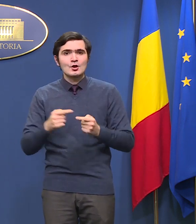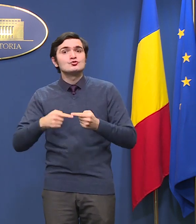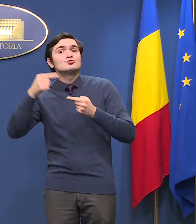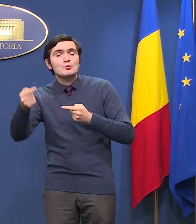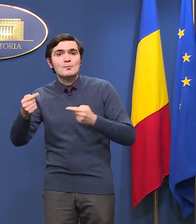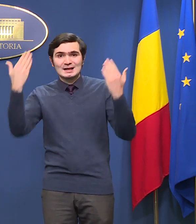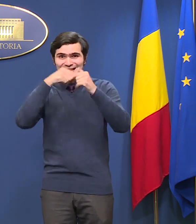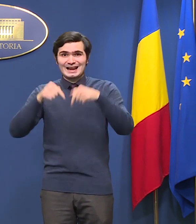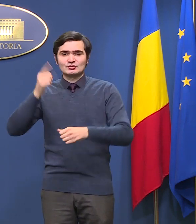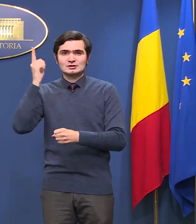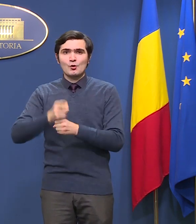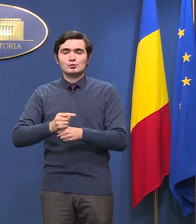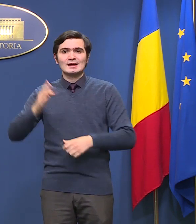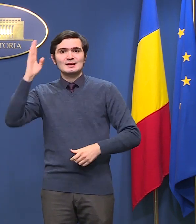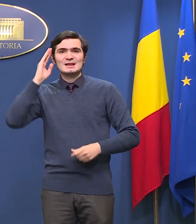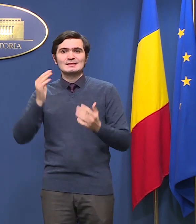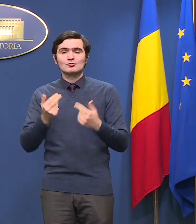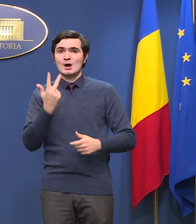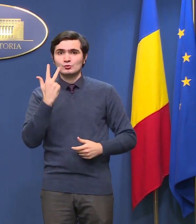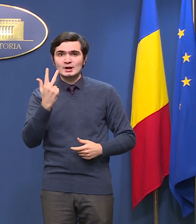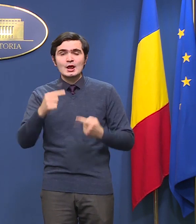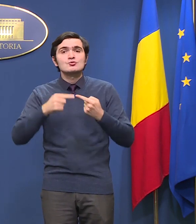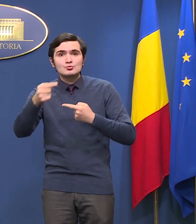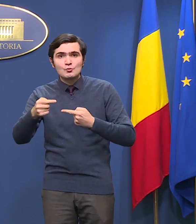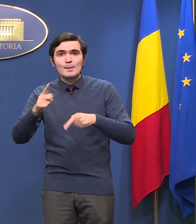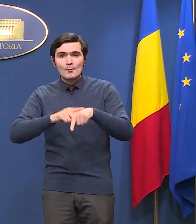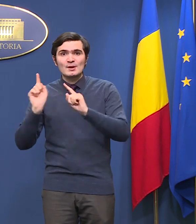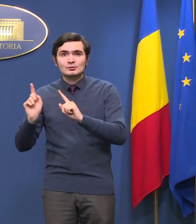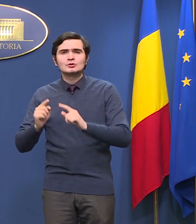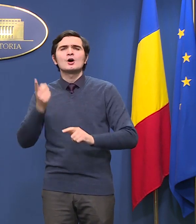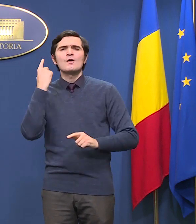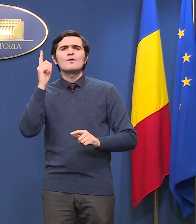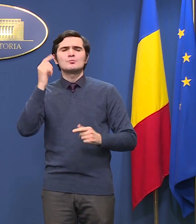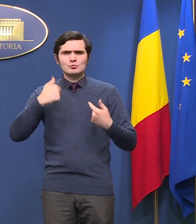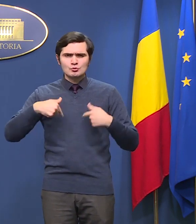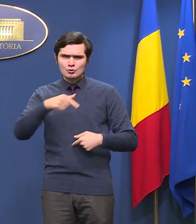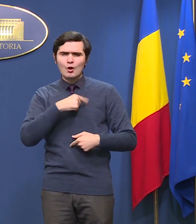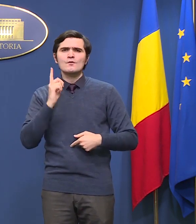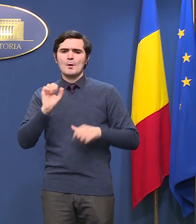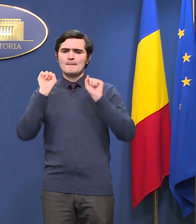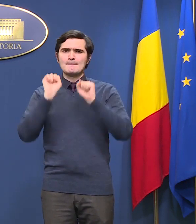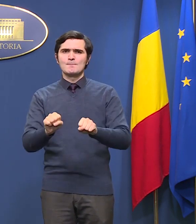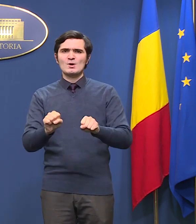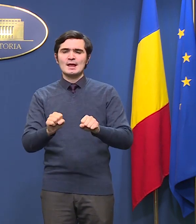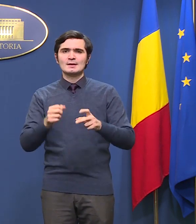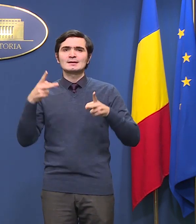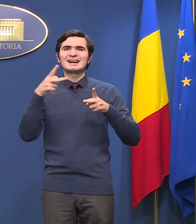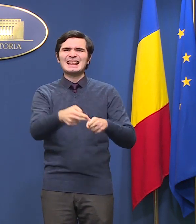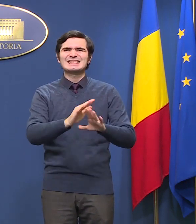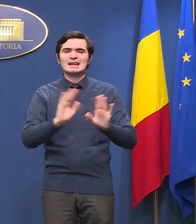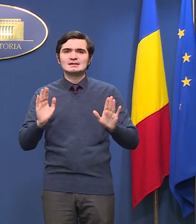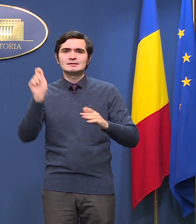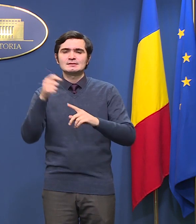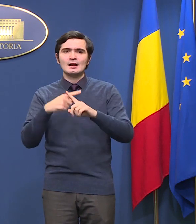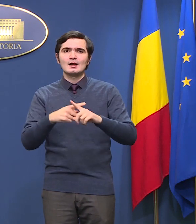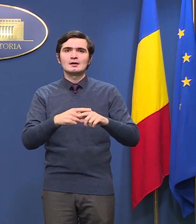Ordonanței militare 3, vom impune această restricție între orele 6